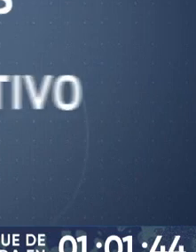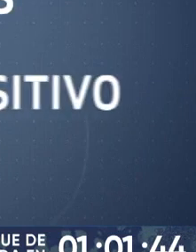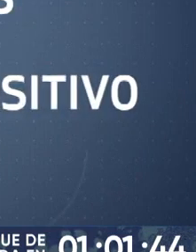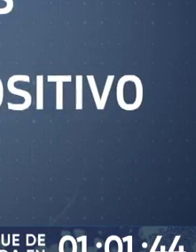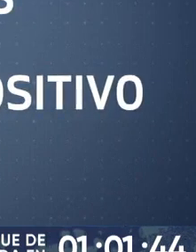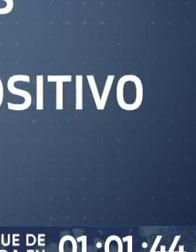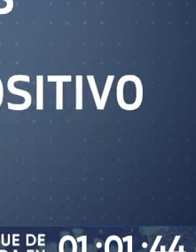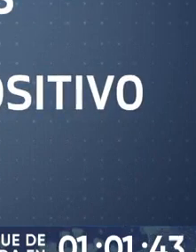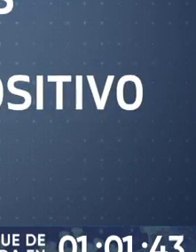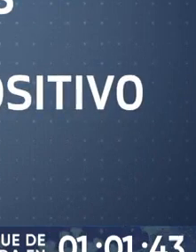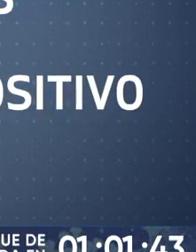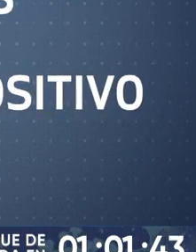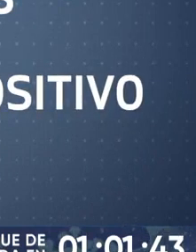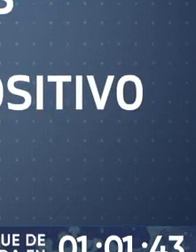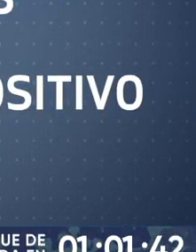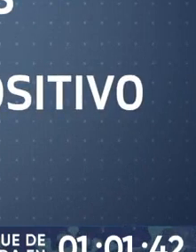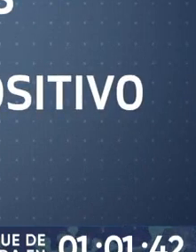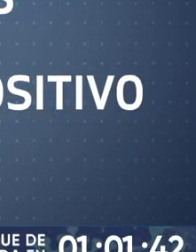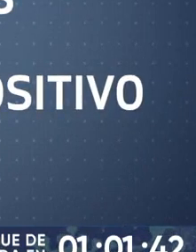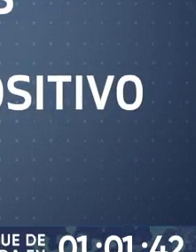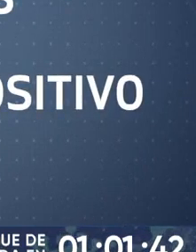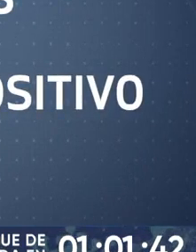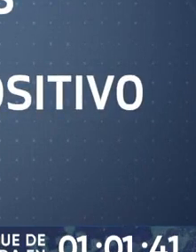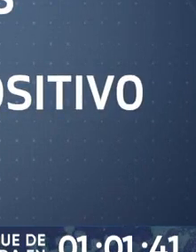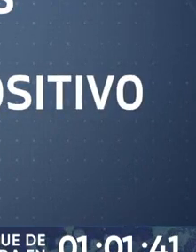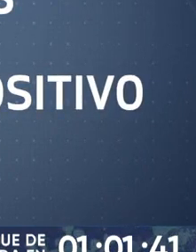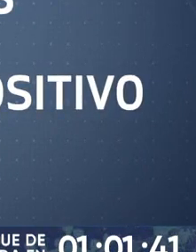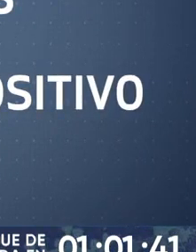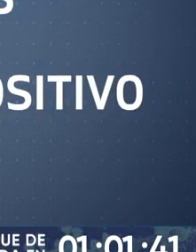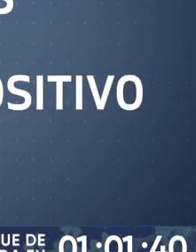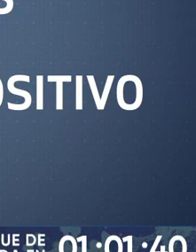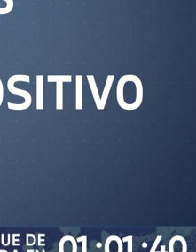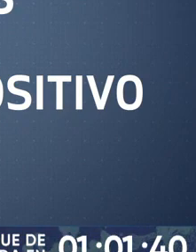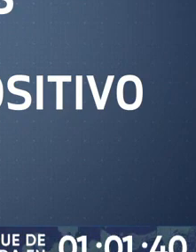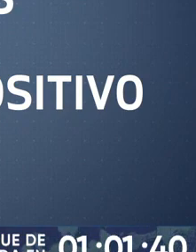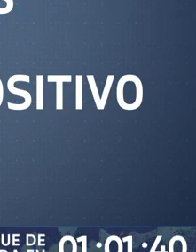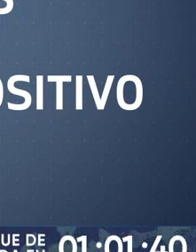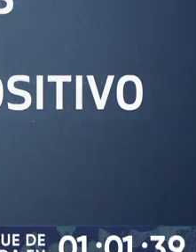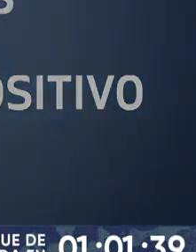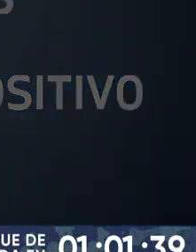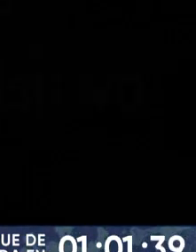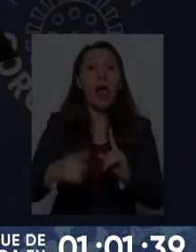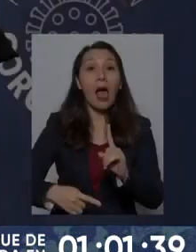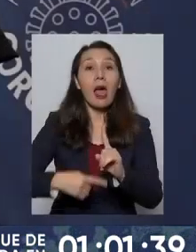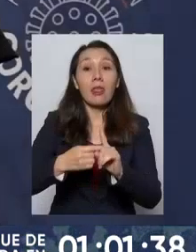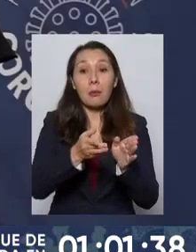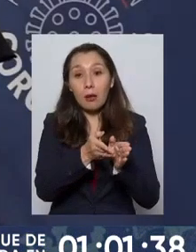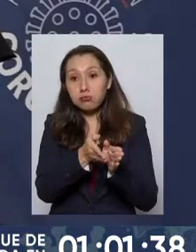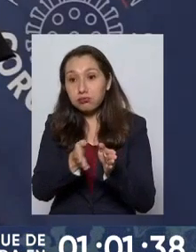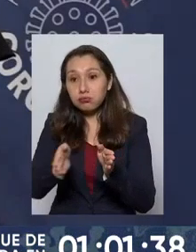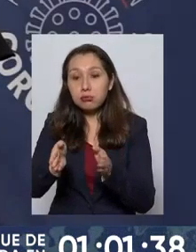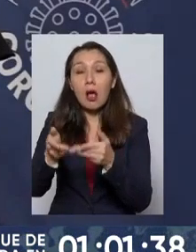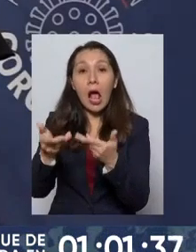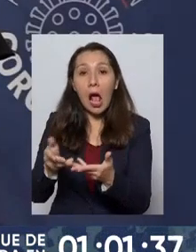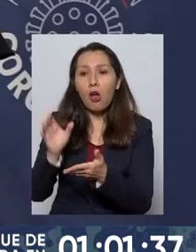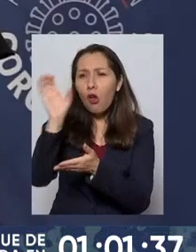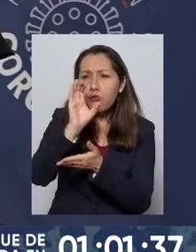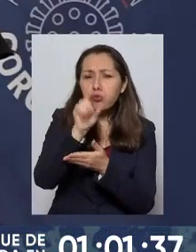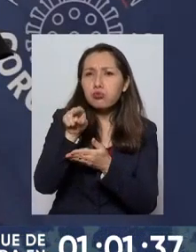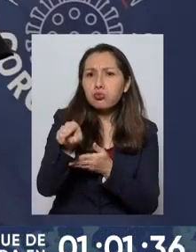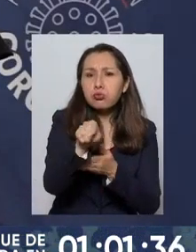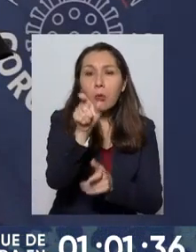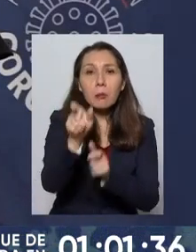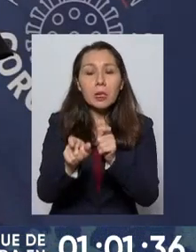compartían habitación con el primer contagiado. De ellos, 21 dieron positivo. Estamos yendo a buscar